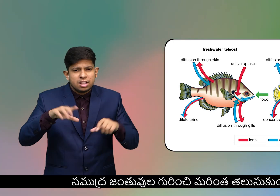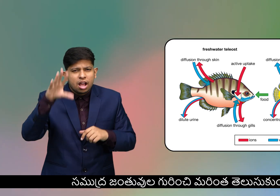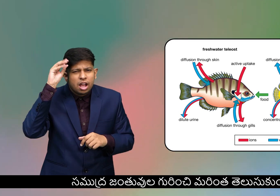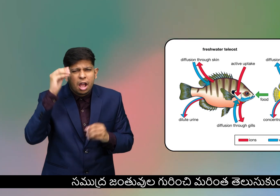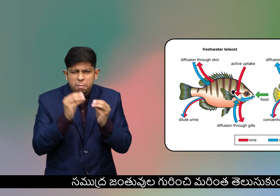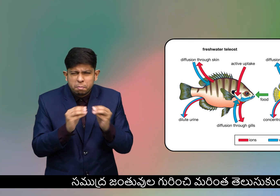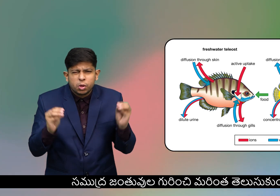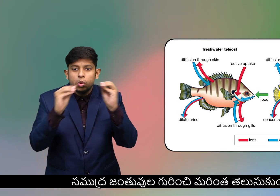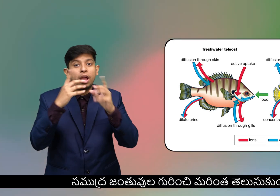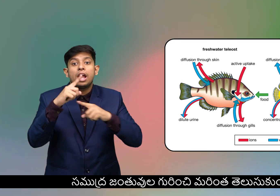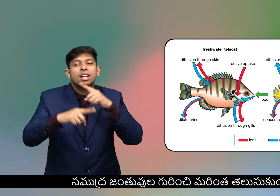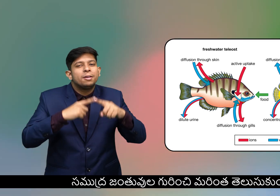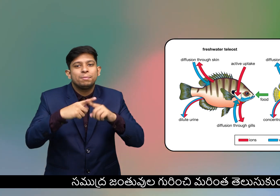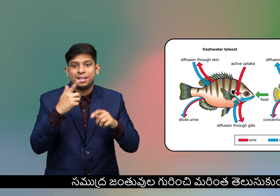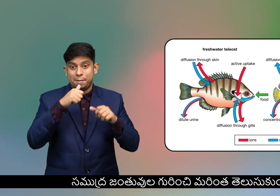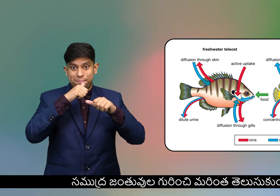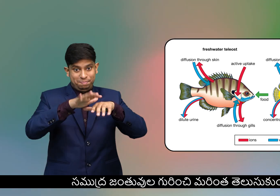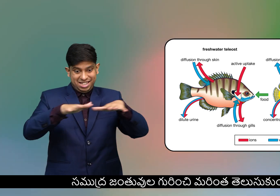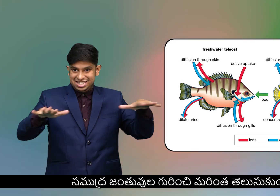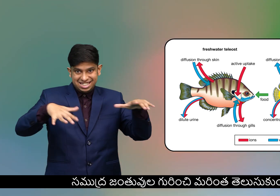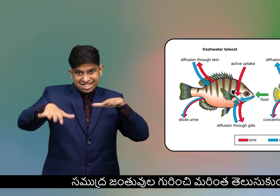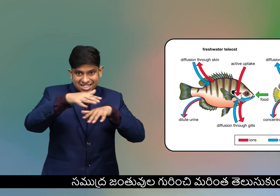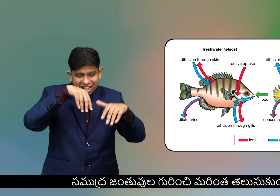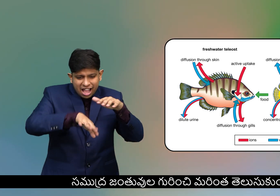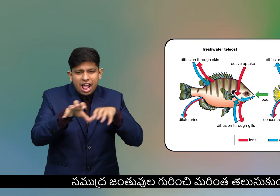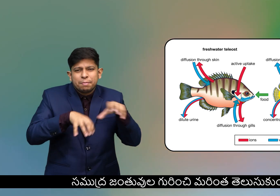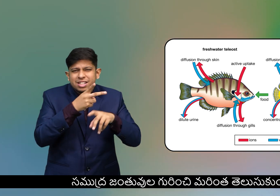సముద్ర జంతువుల గురించి మరింత తెలుసుకుందాం.